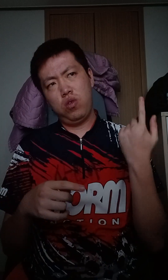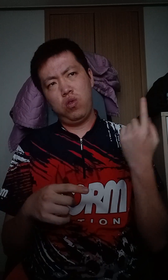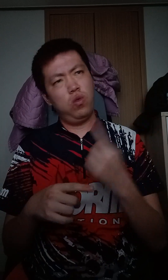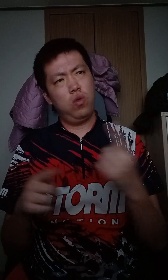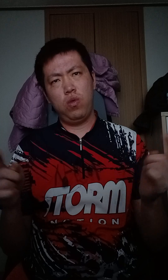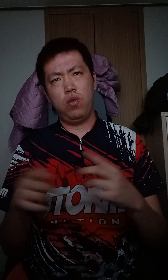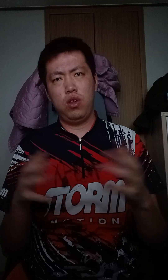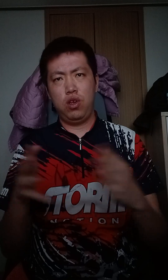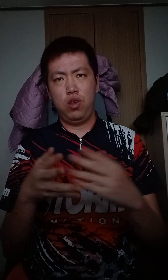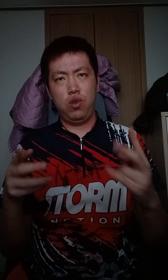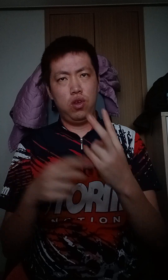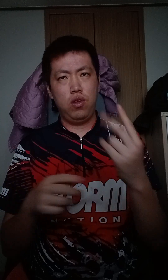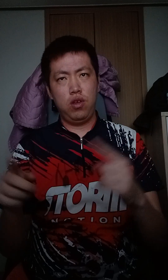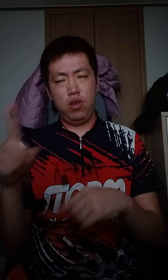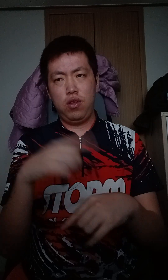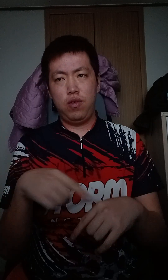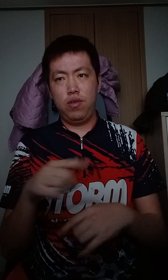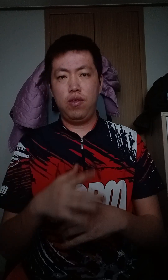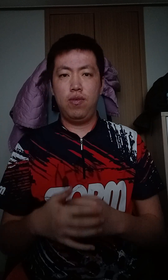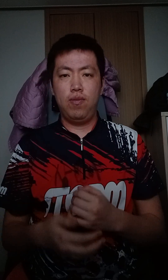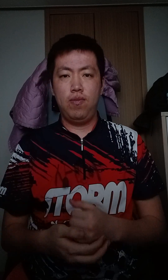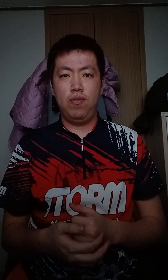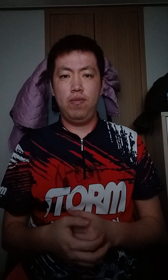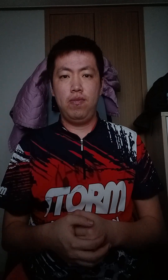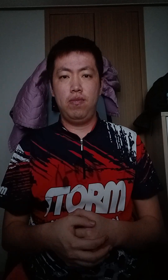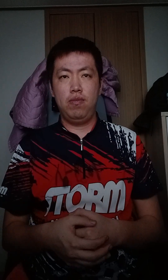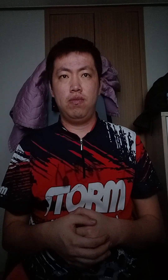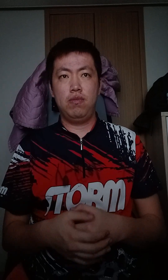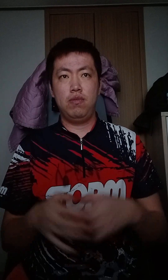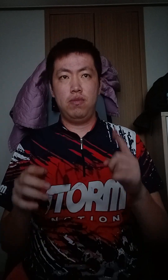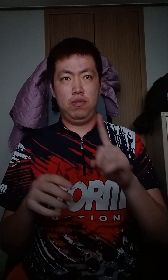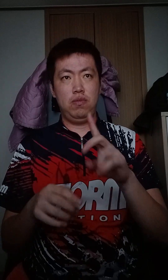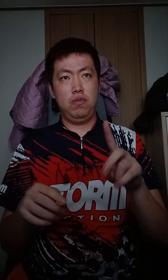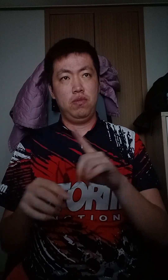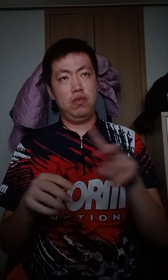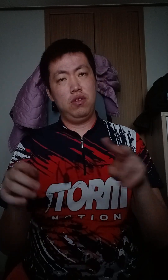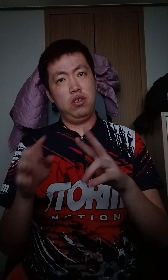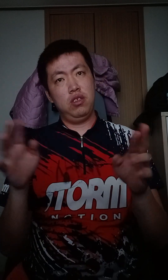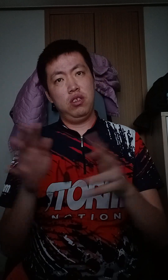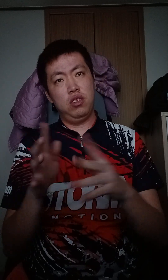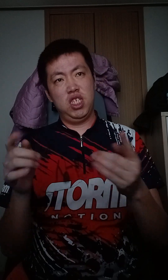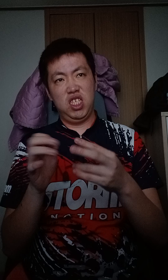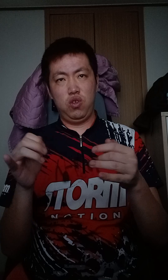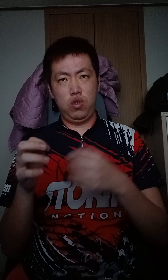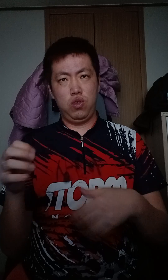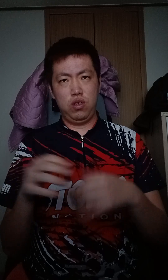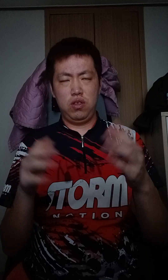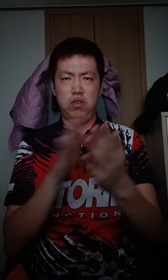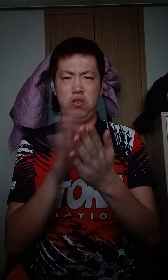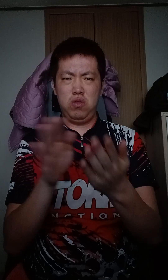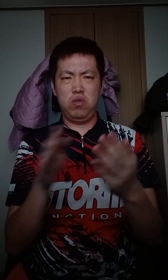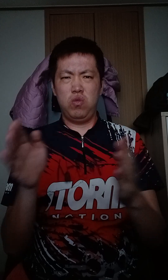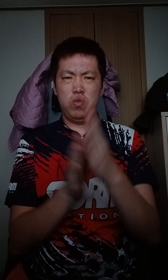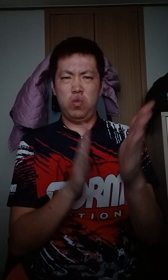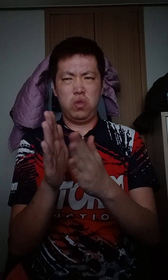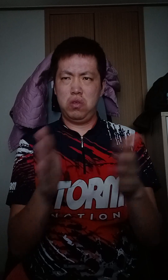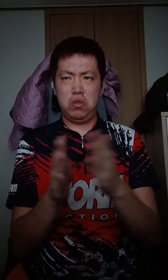일반 화장실로 바뀌었기 때문입니다. 1, 2층에 장애인용 화장실이 있지만 세면대가 없어 손조차 씻을 수